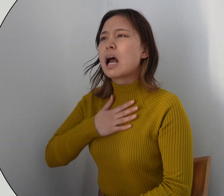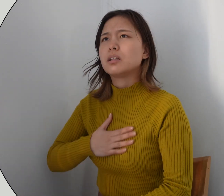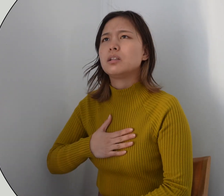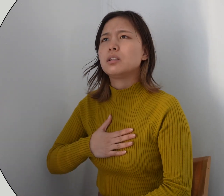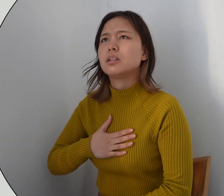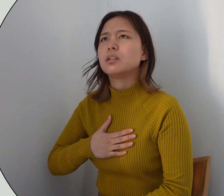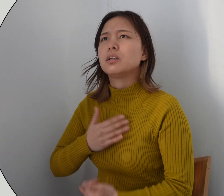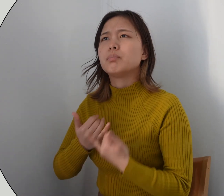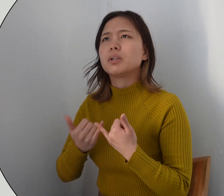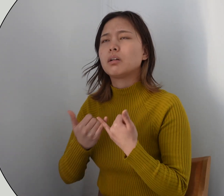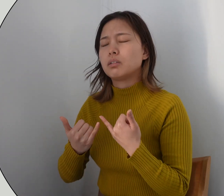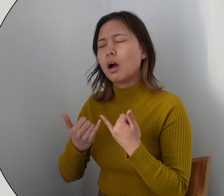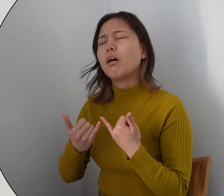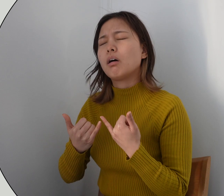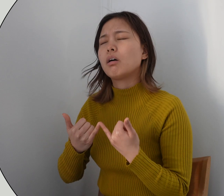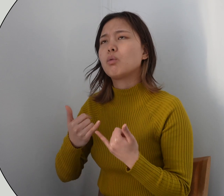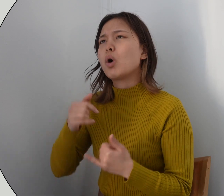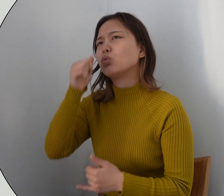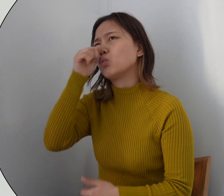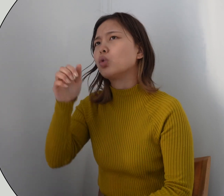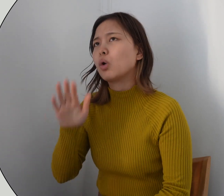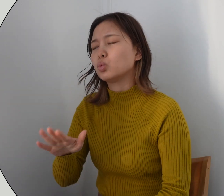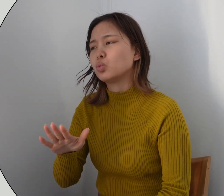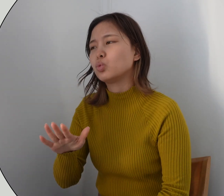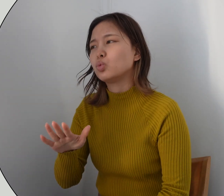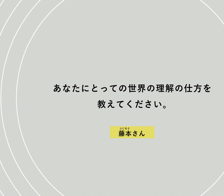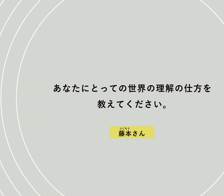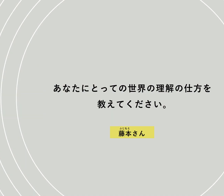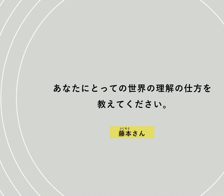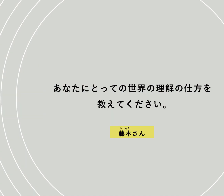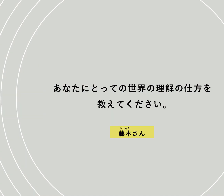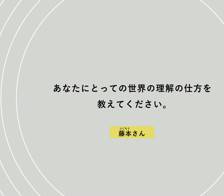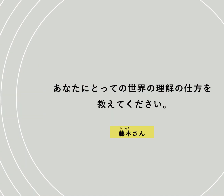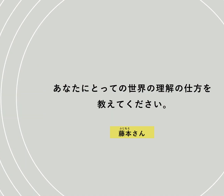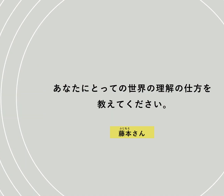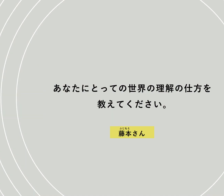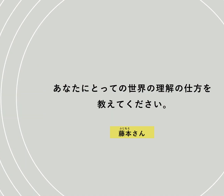いった理解の仕方それはよくやりますね